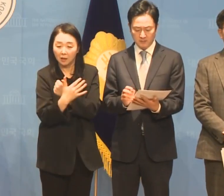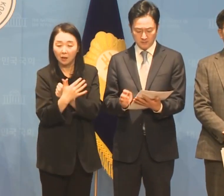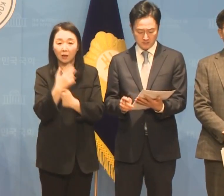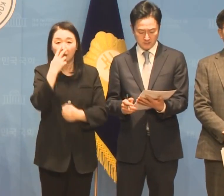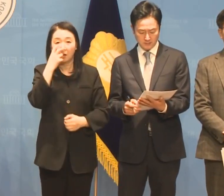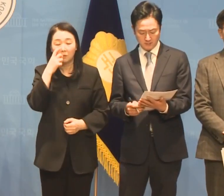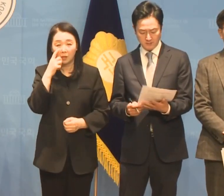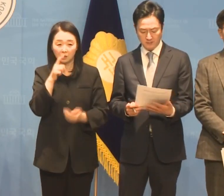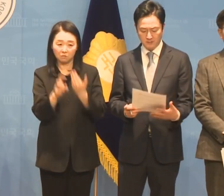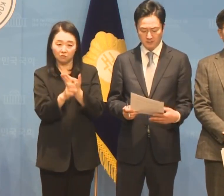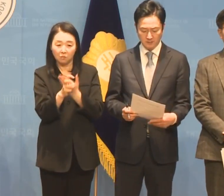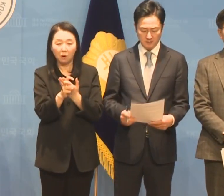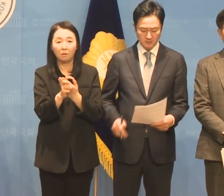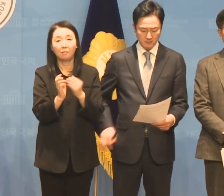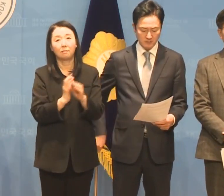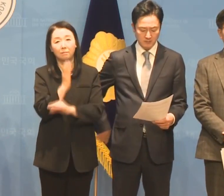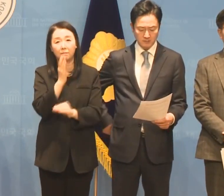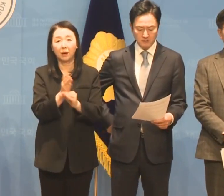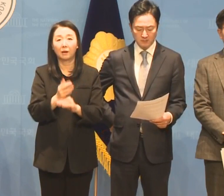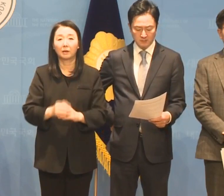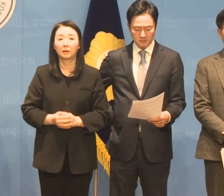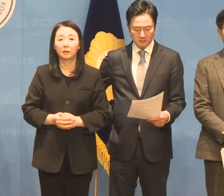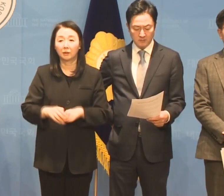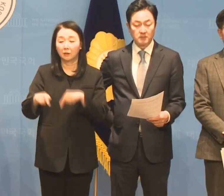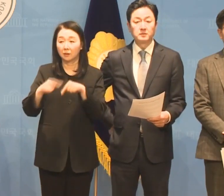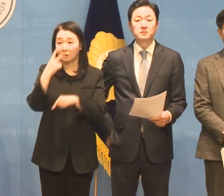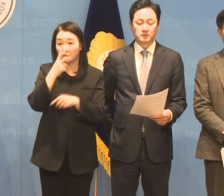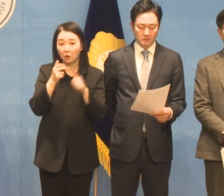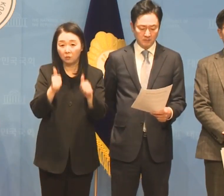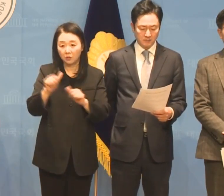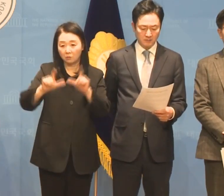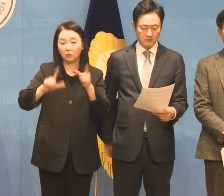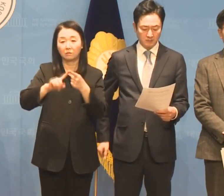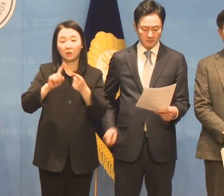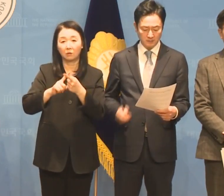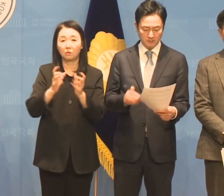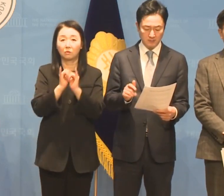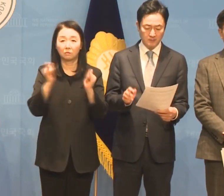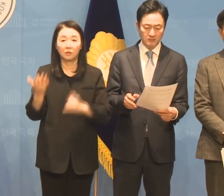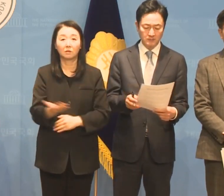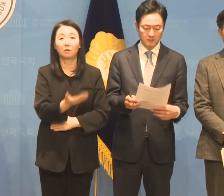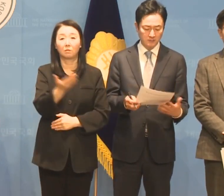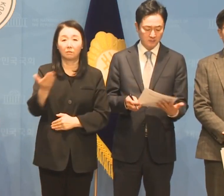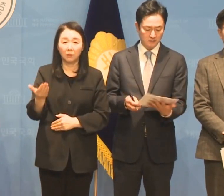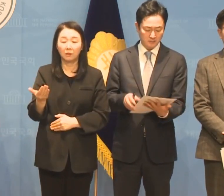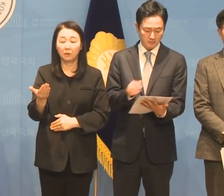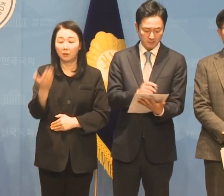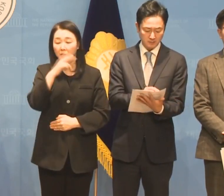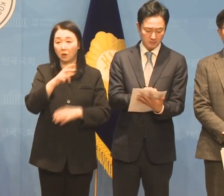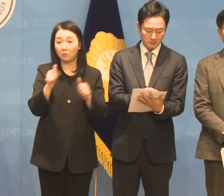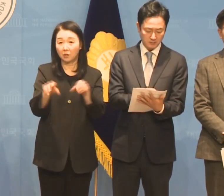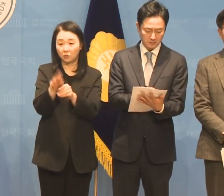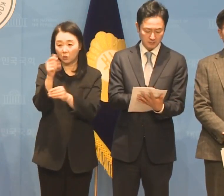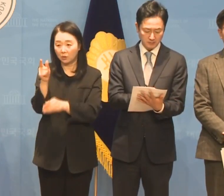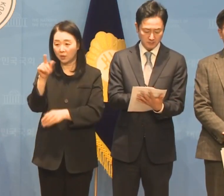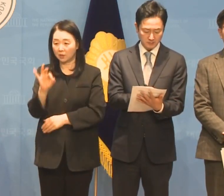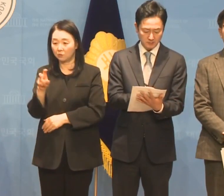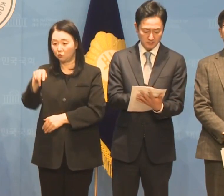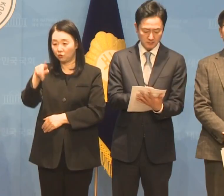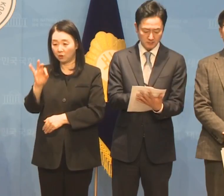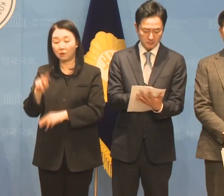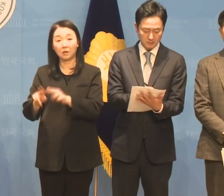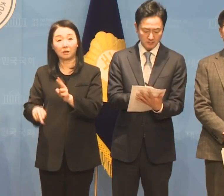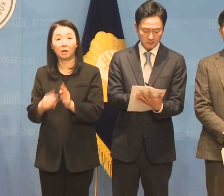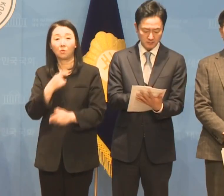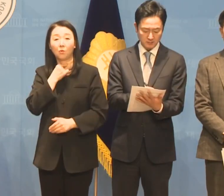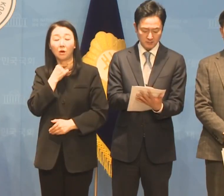행태가 도를 넘어섰습니다. 이러한 정치검찰의 행태에 많은 국민들께서 검찰총장 심우정 사퇴 및